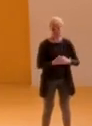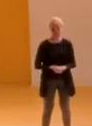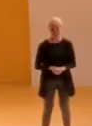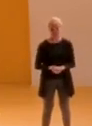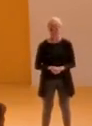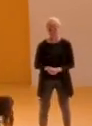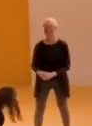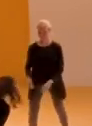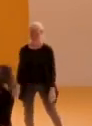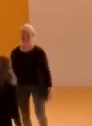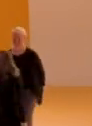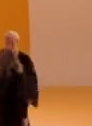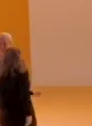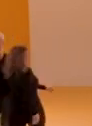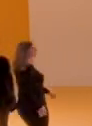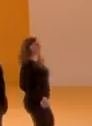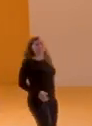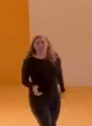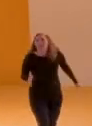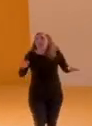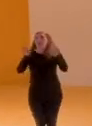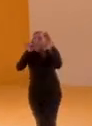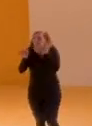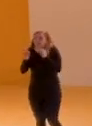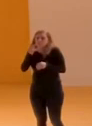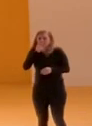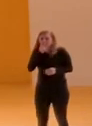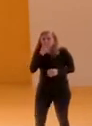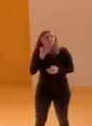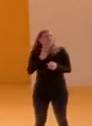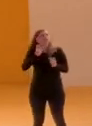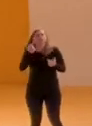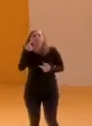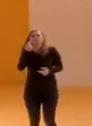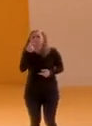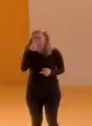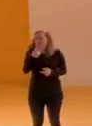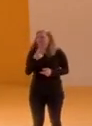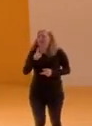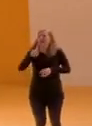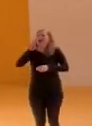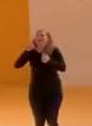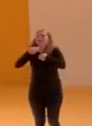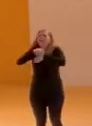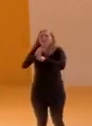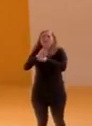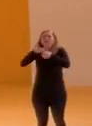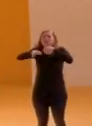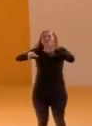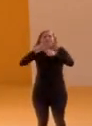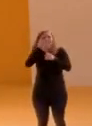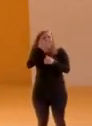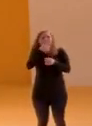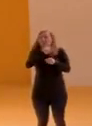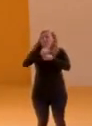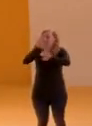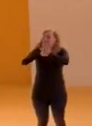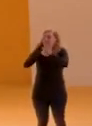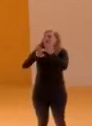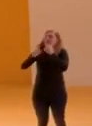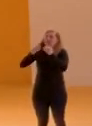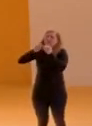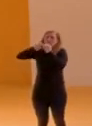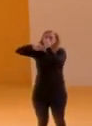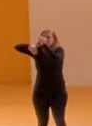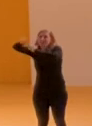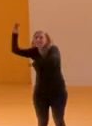No ale dobrze to popatrzmy jedna rzecz która się rzuca w oczy Aha Jaka jest klasyfikacja bo to jest tabela od od najwyższej